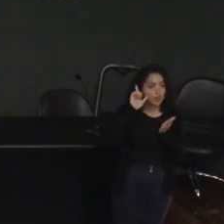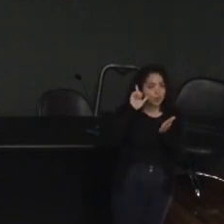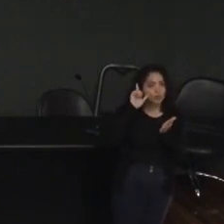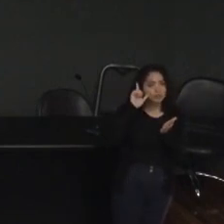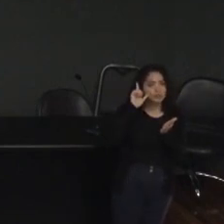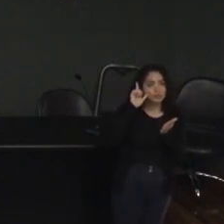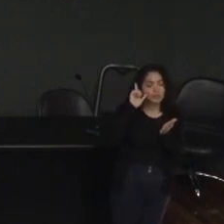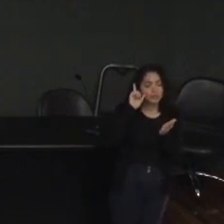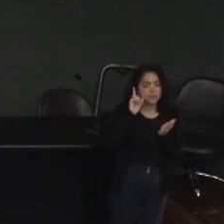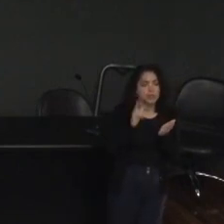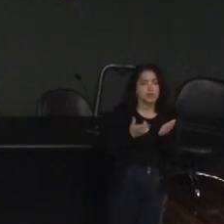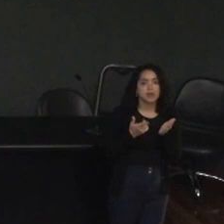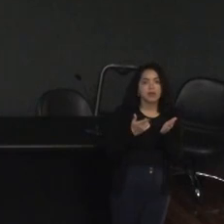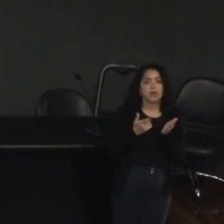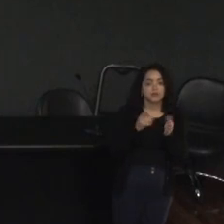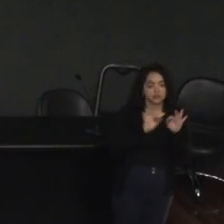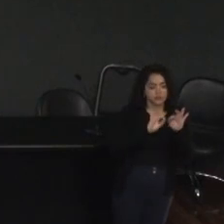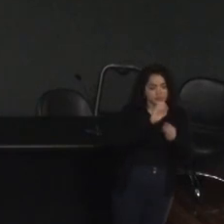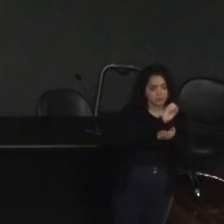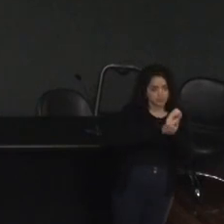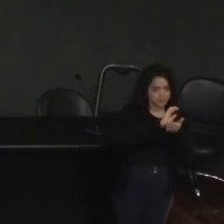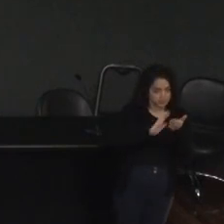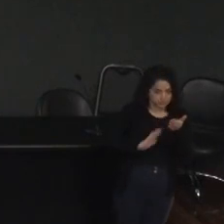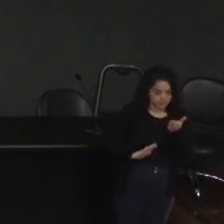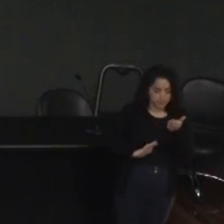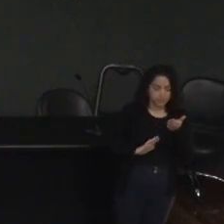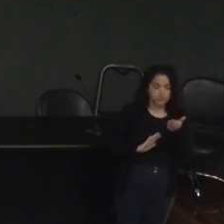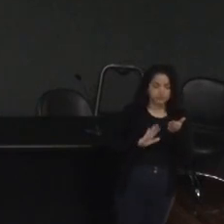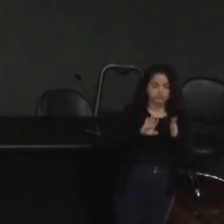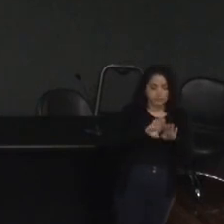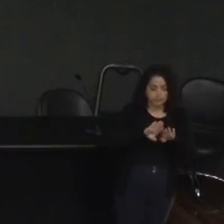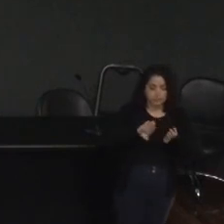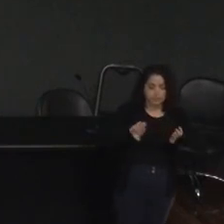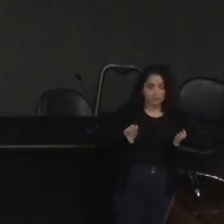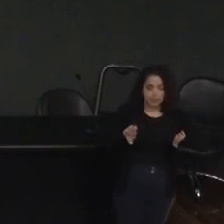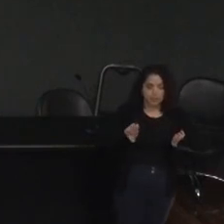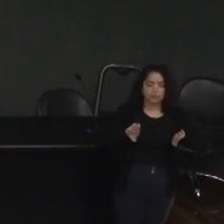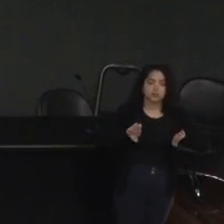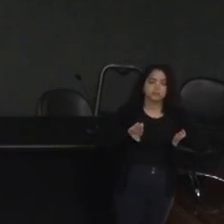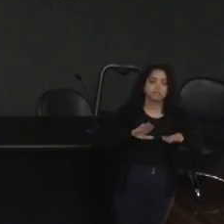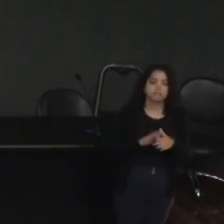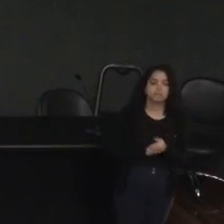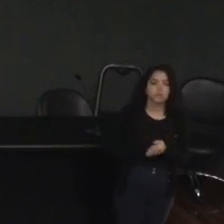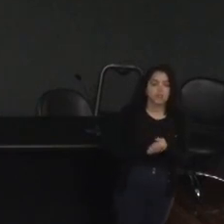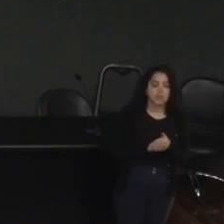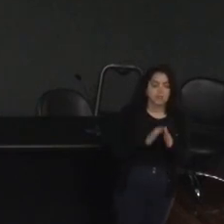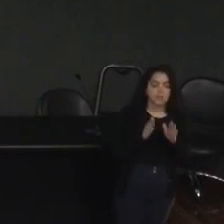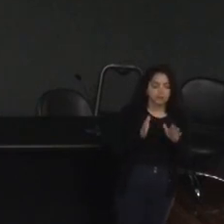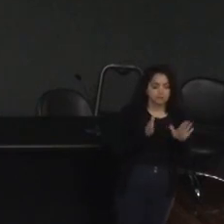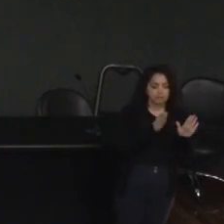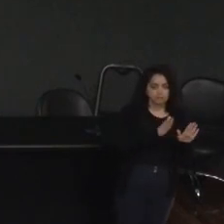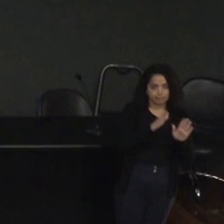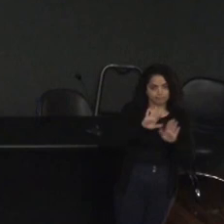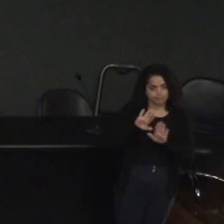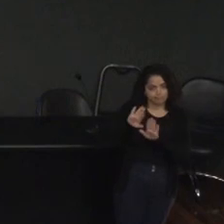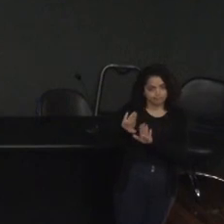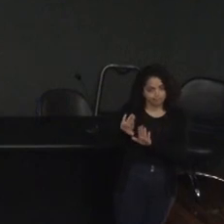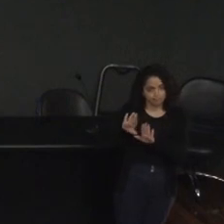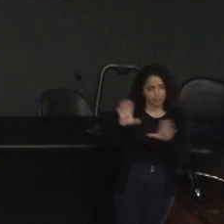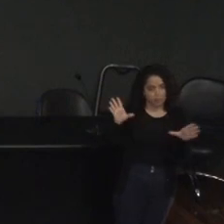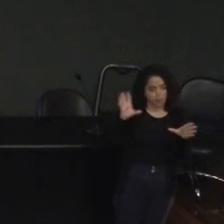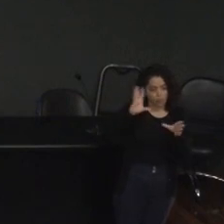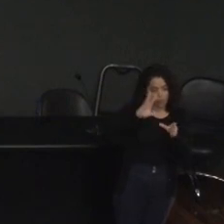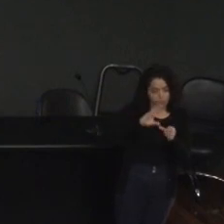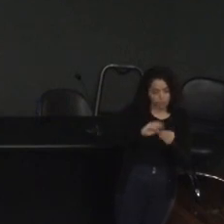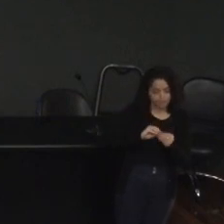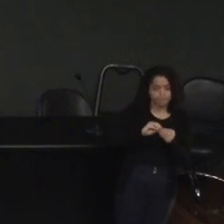a gente vai fazer o exercício que isso aqui separado eu trouxe essa parte aqui separada desta parte desta parte claro que eu resumi para